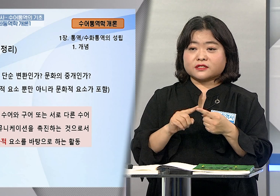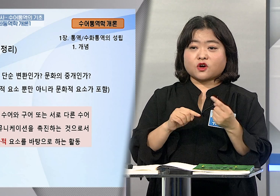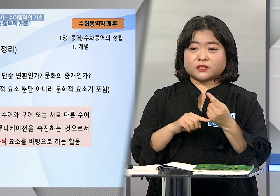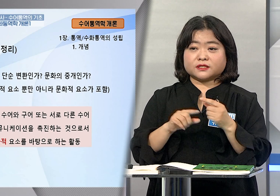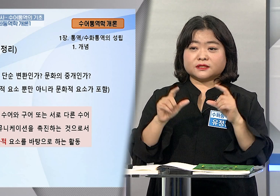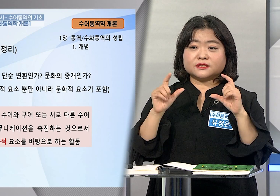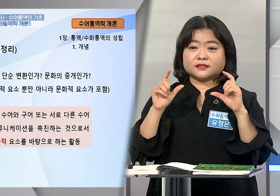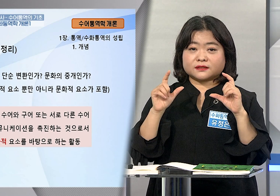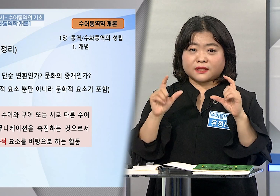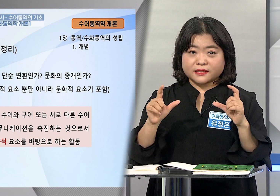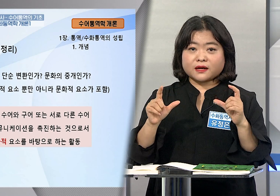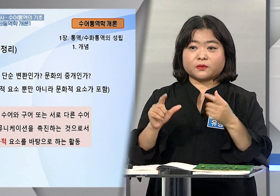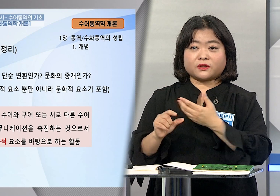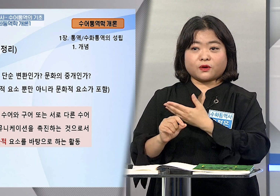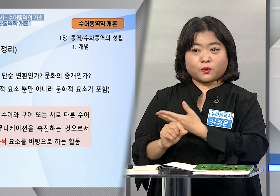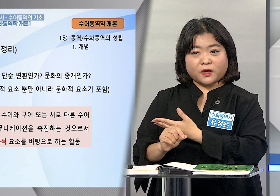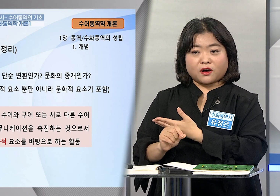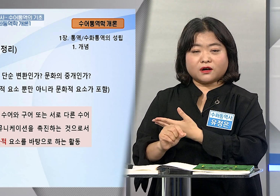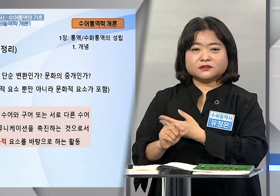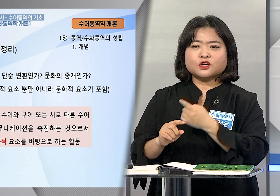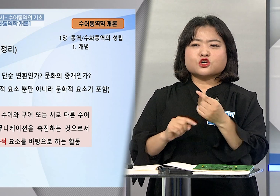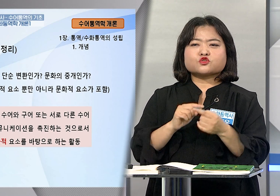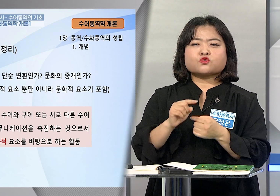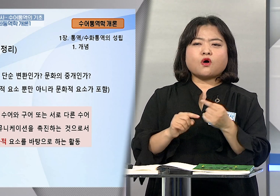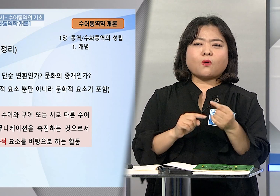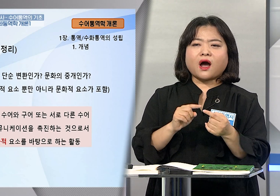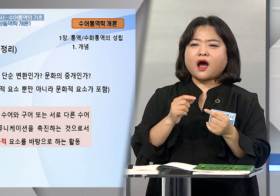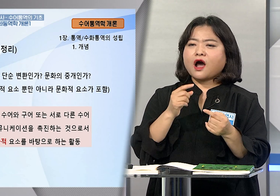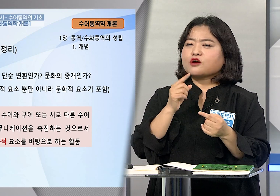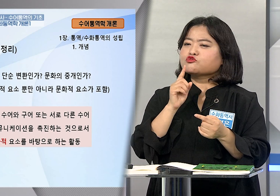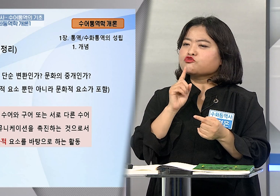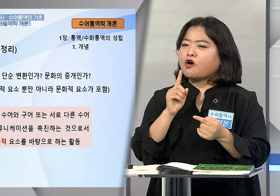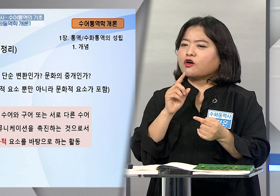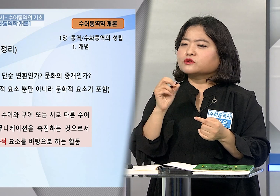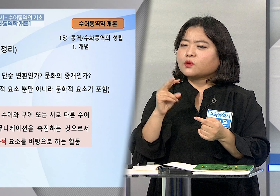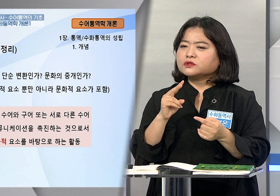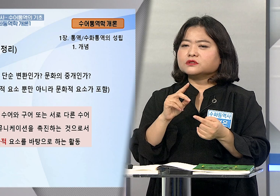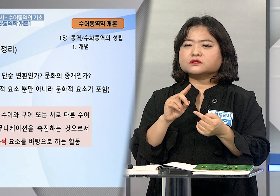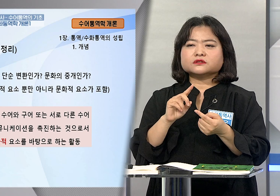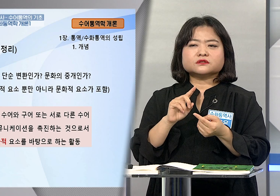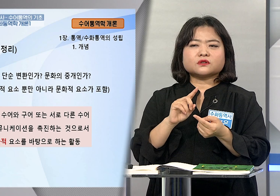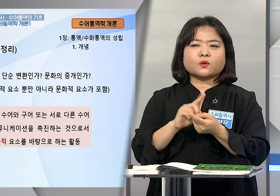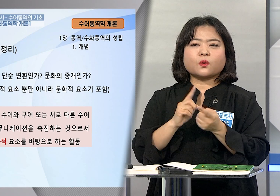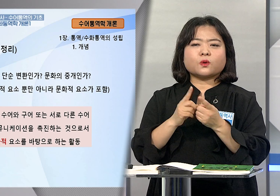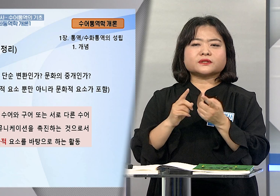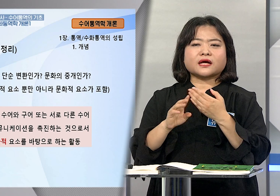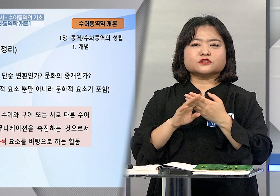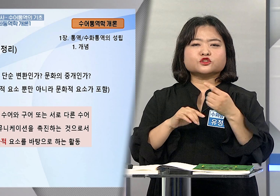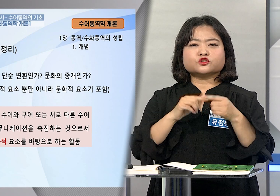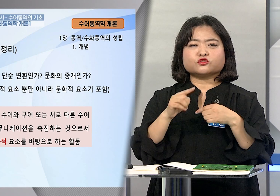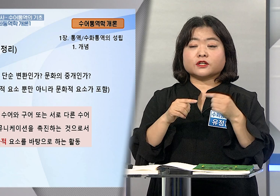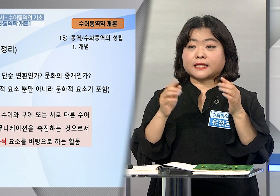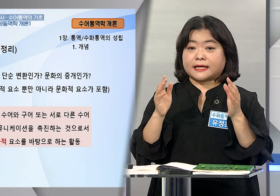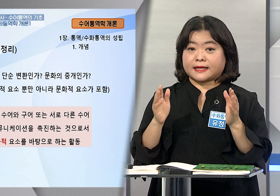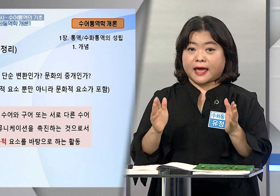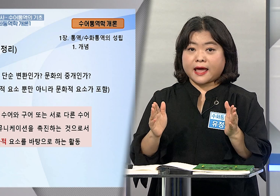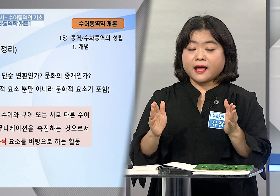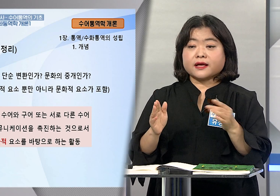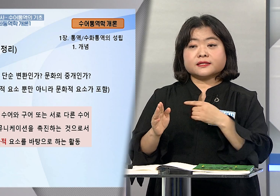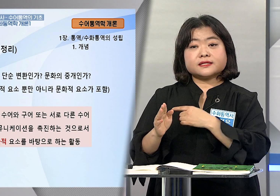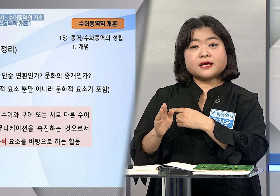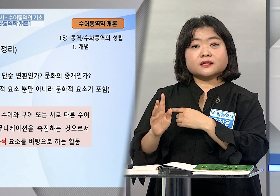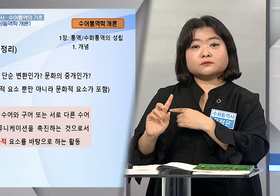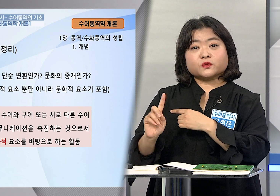통역에 대한 정의를 다시 한번 내려보면, 수어와 구어 또는 서로 다른 수어